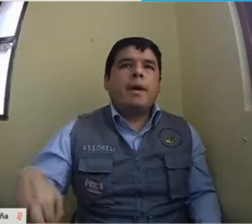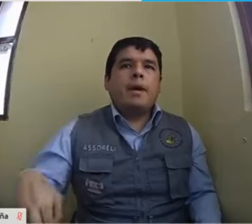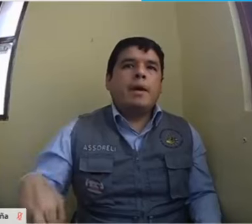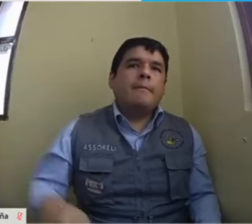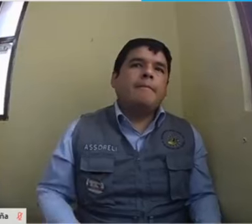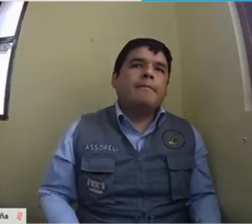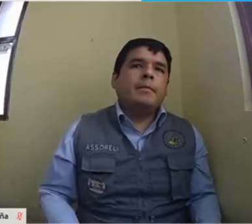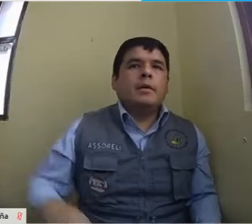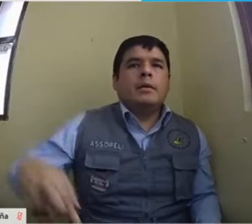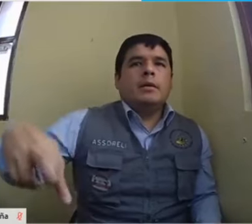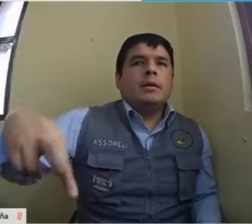para papá, la P.